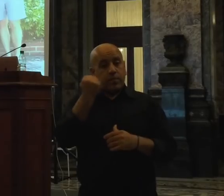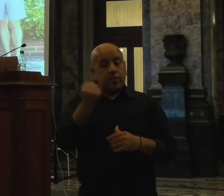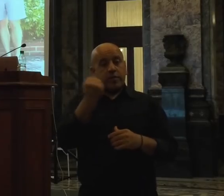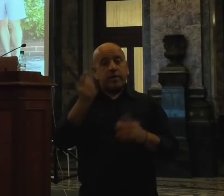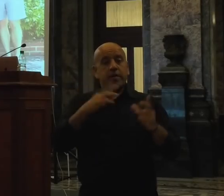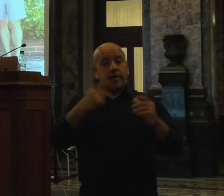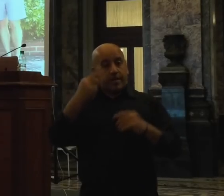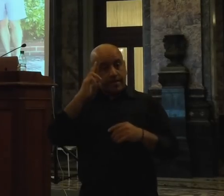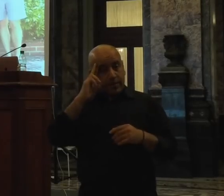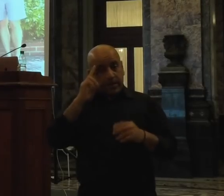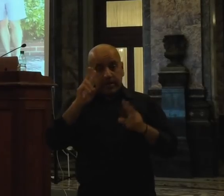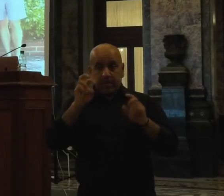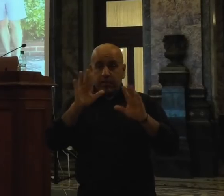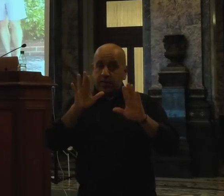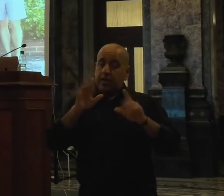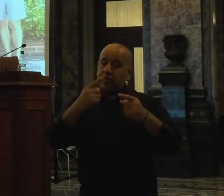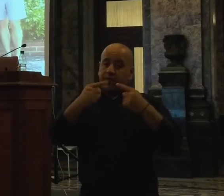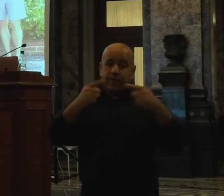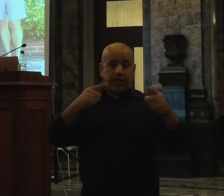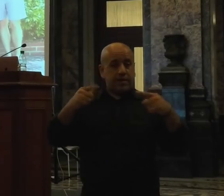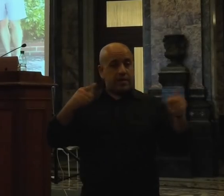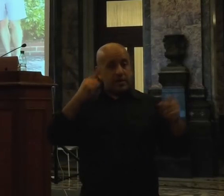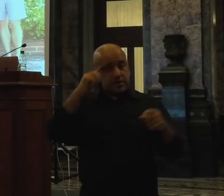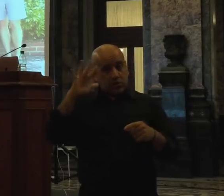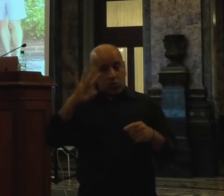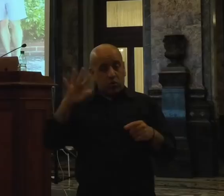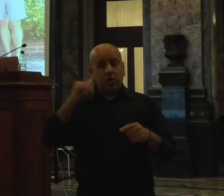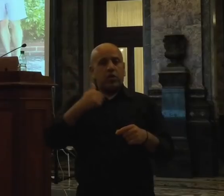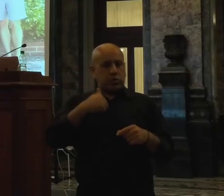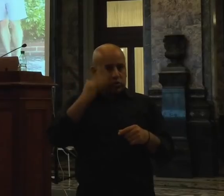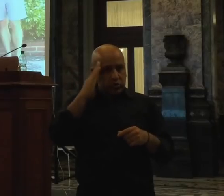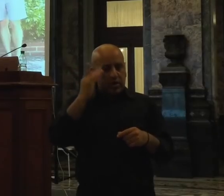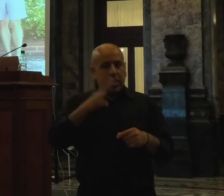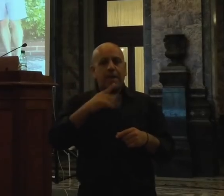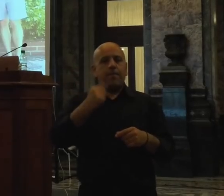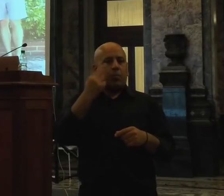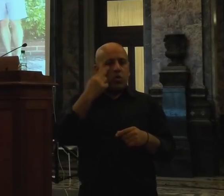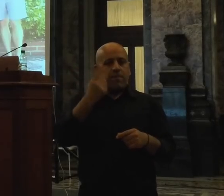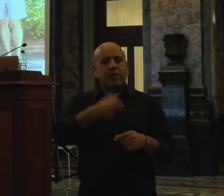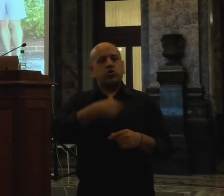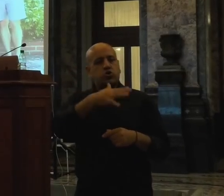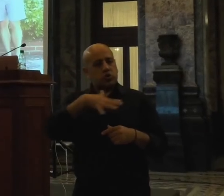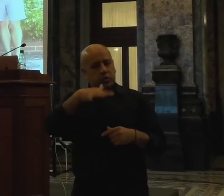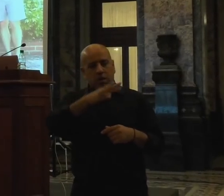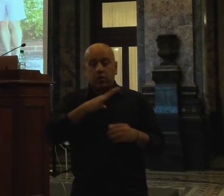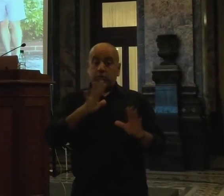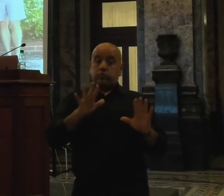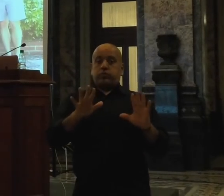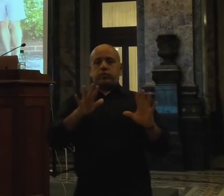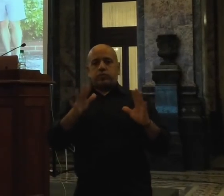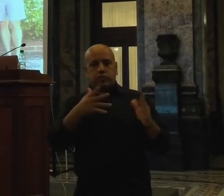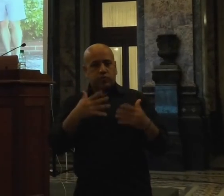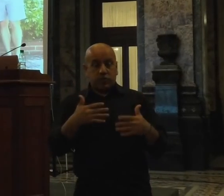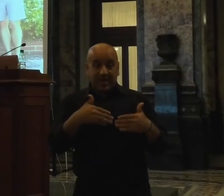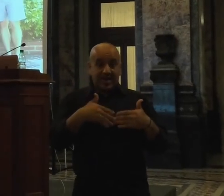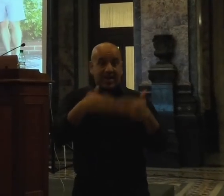importante respetar todos los campos diferentes de la psicología. Yo estoy totalmente consciente de que hay unos problemas sociales muy grandes que todos sufrimos.